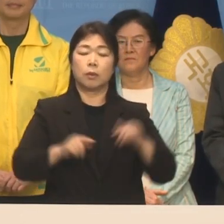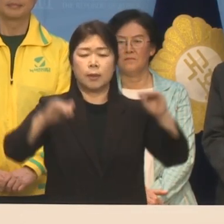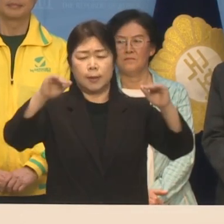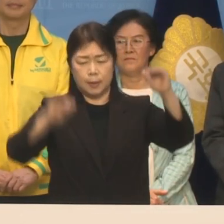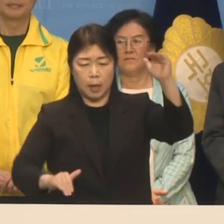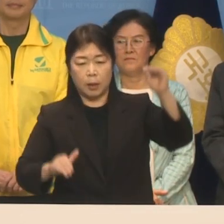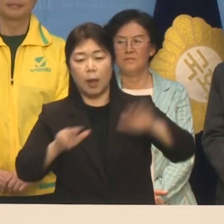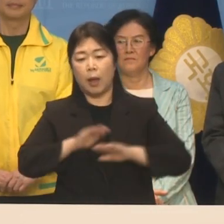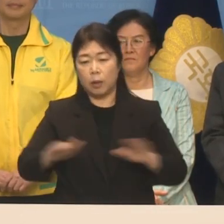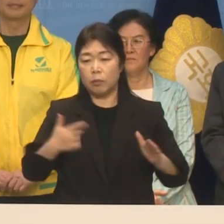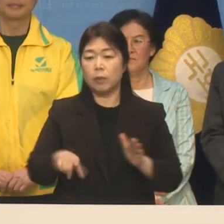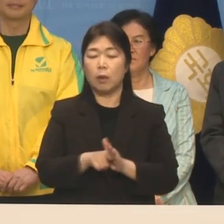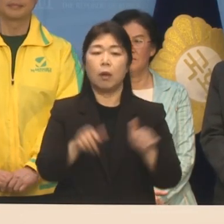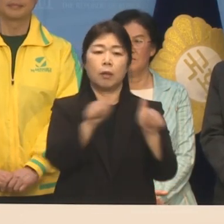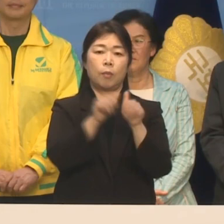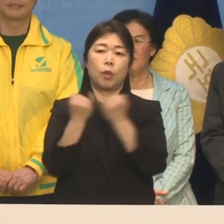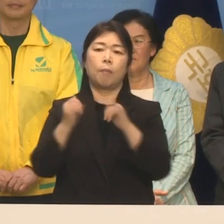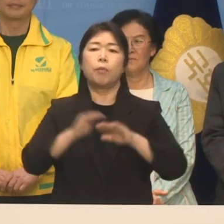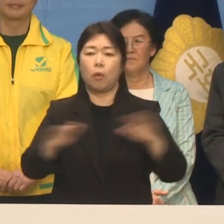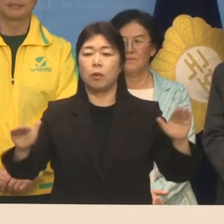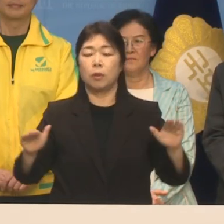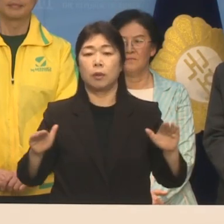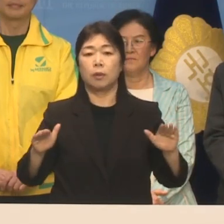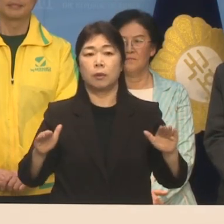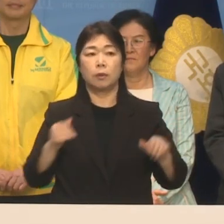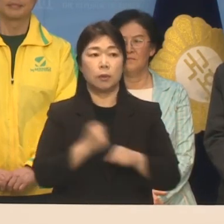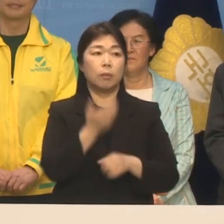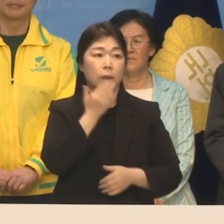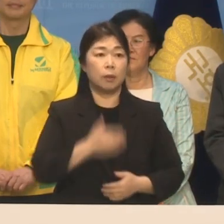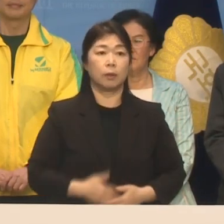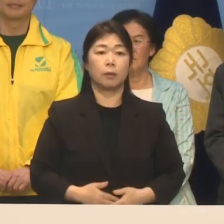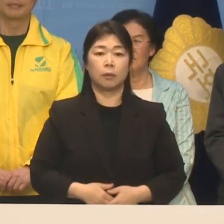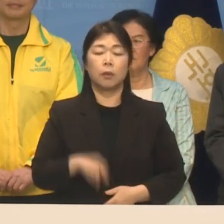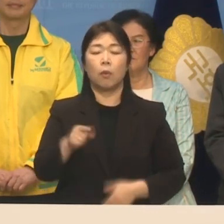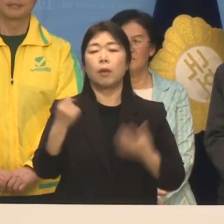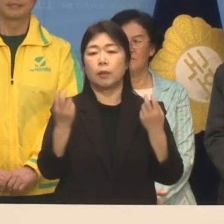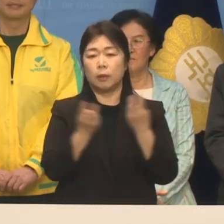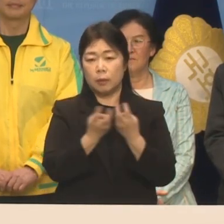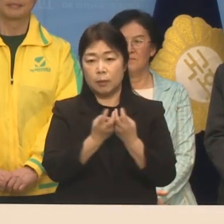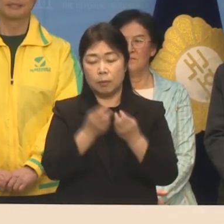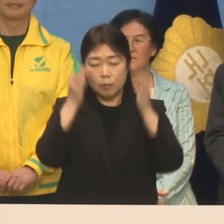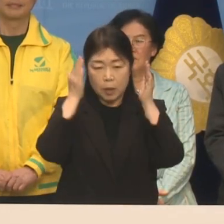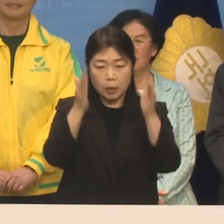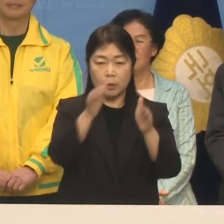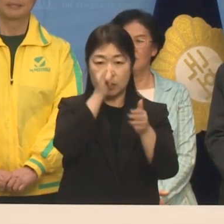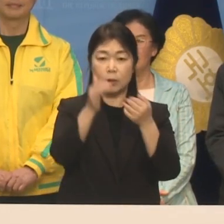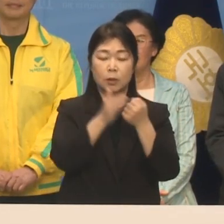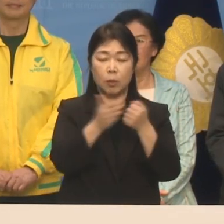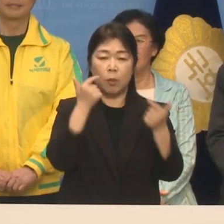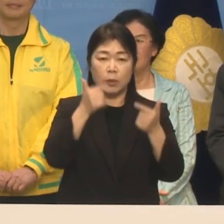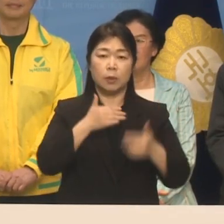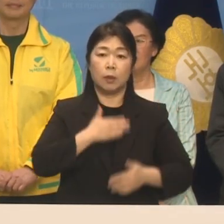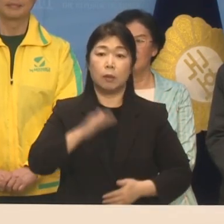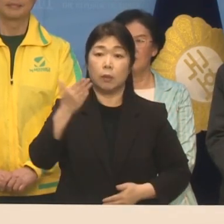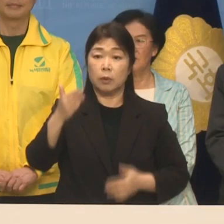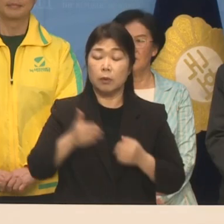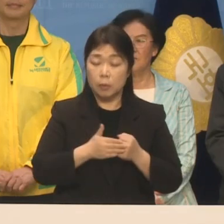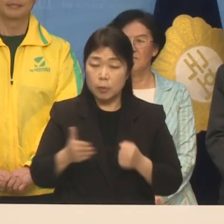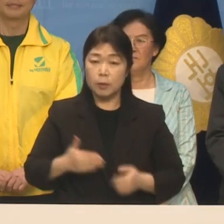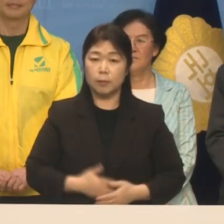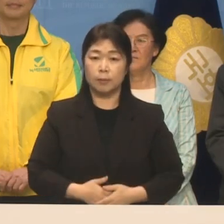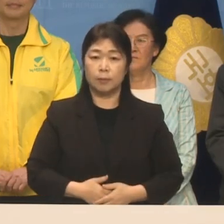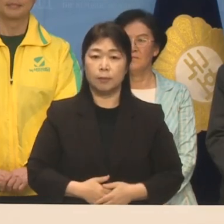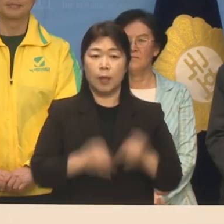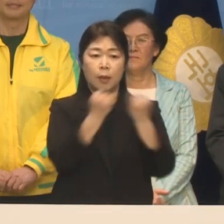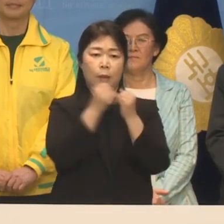통해서 성평등이 달성될 수 있다라고 하는 정신과 방향이 분명하게 드러났기 때문입니다.